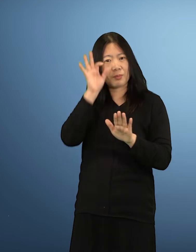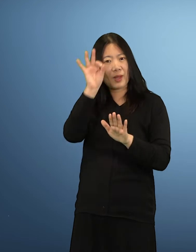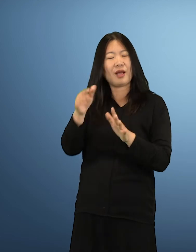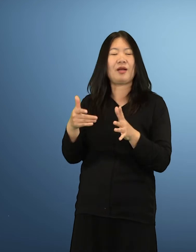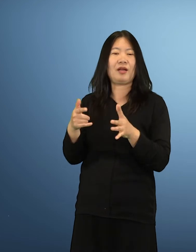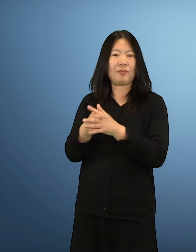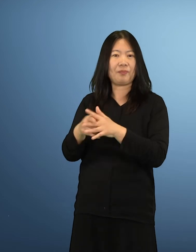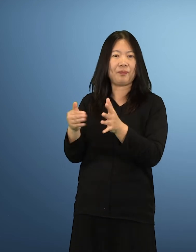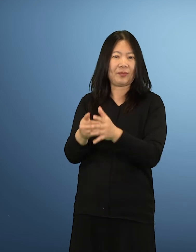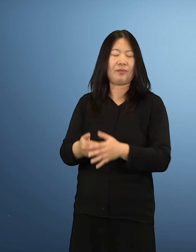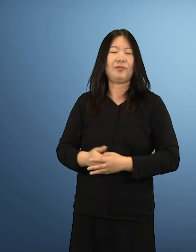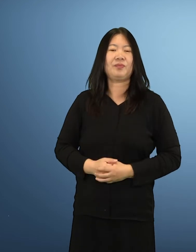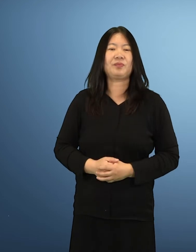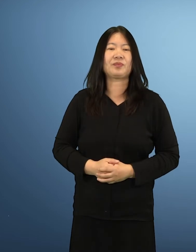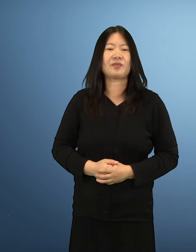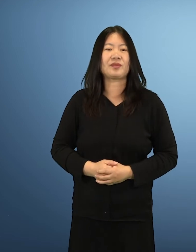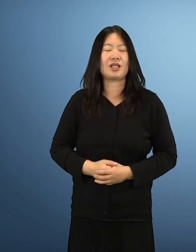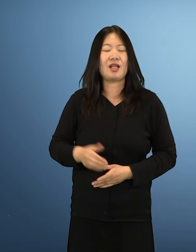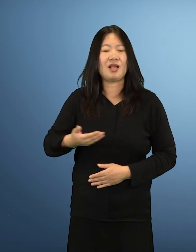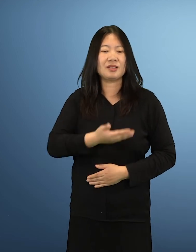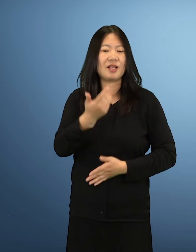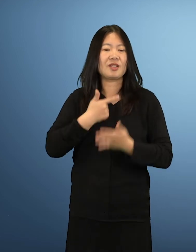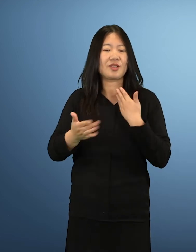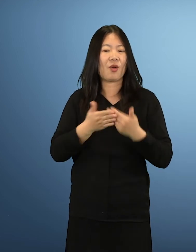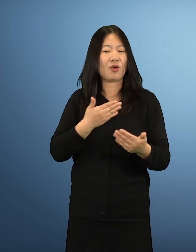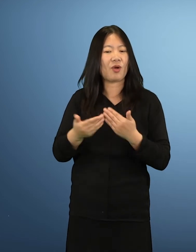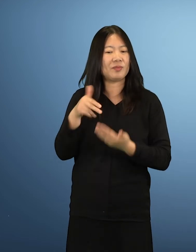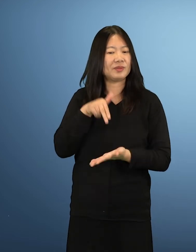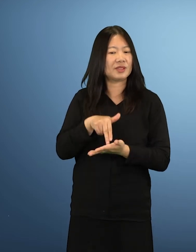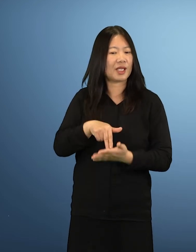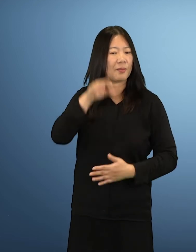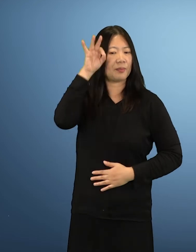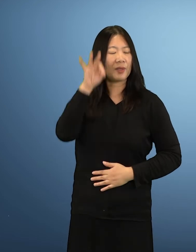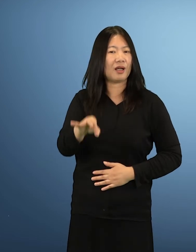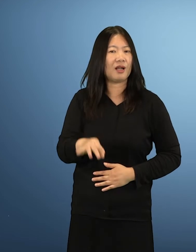말이에요. 그러니까 그들의 경험치로 와서